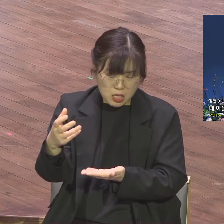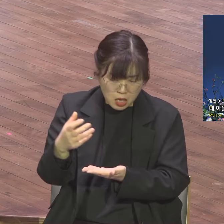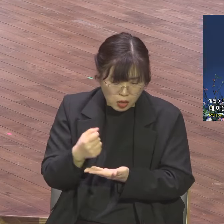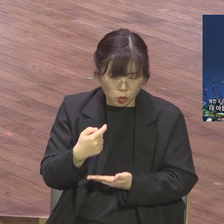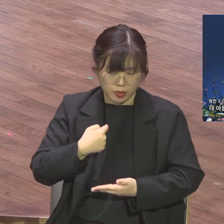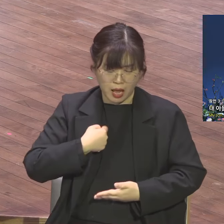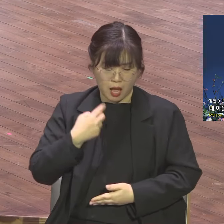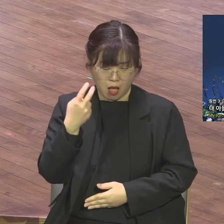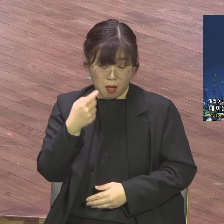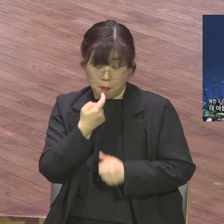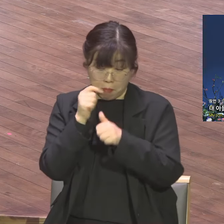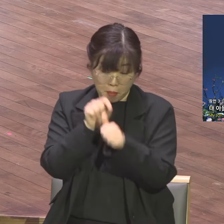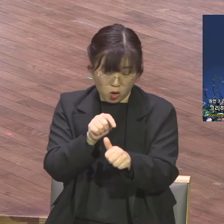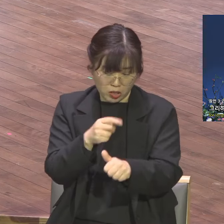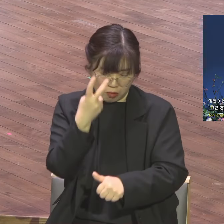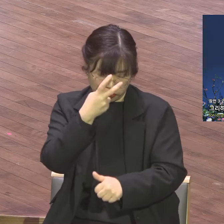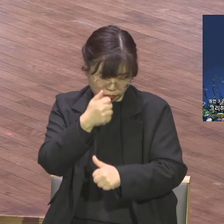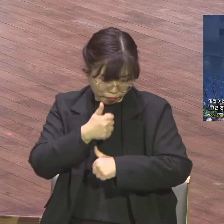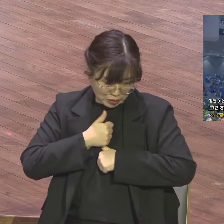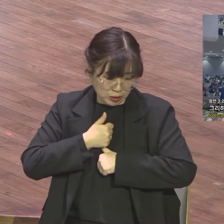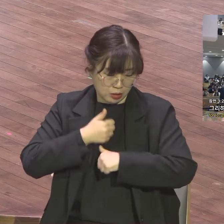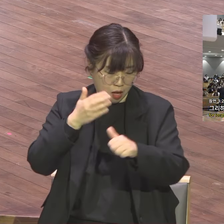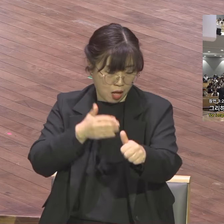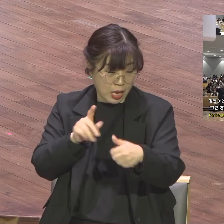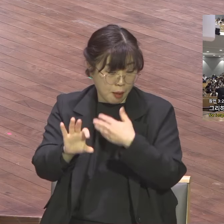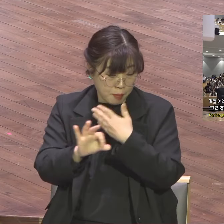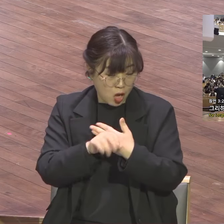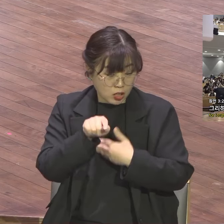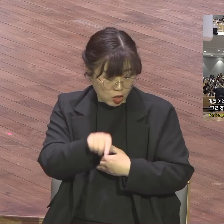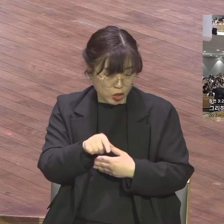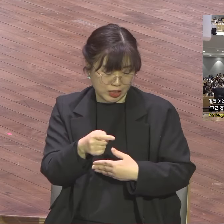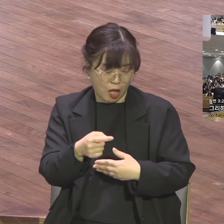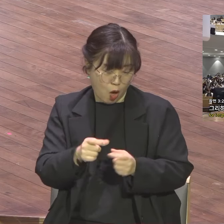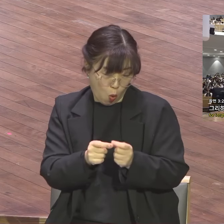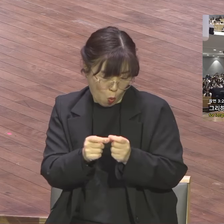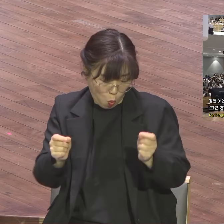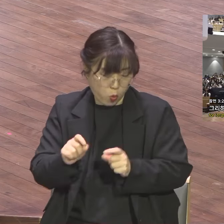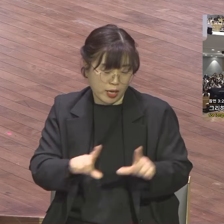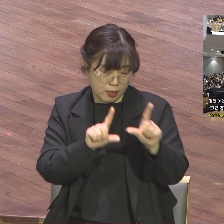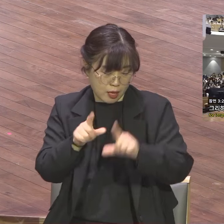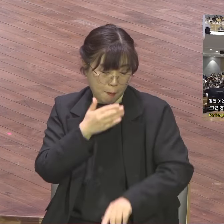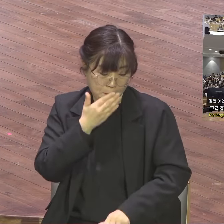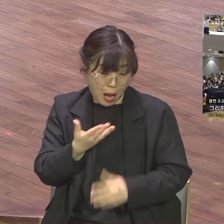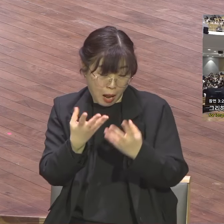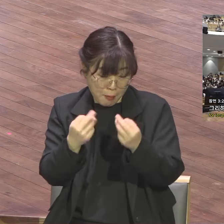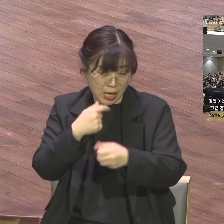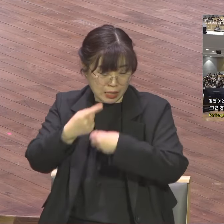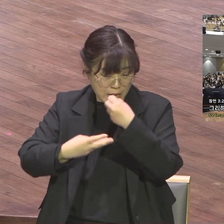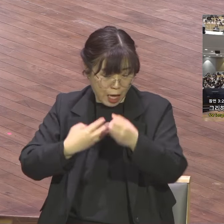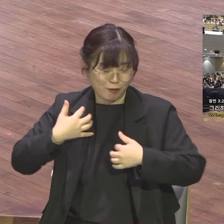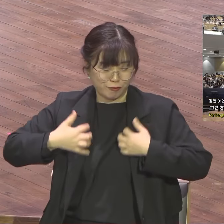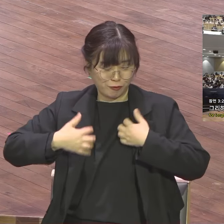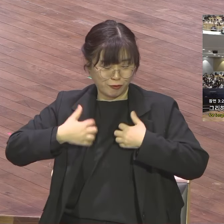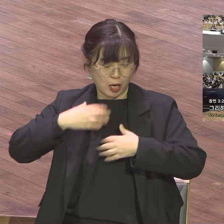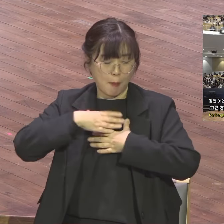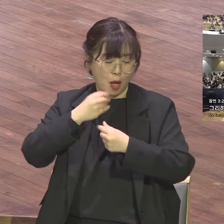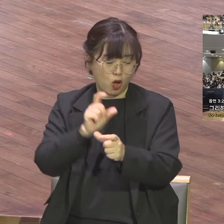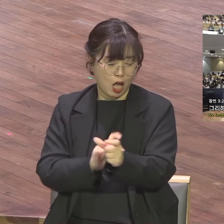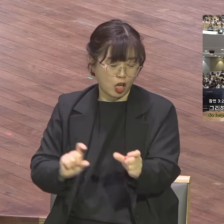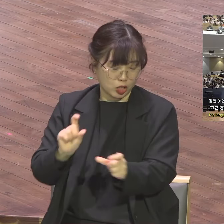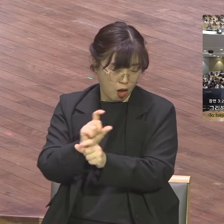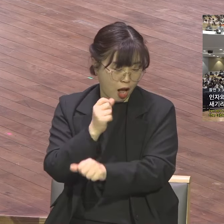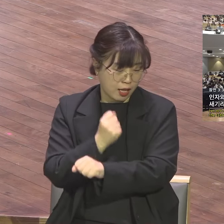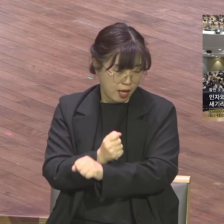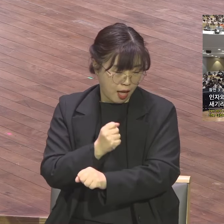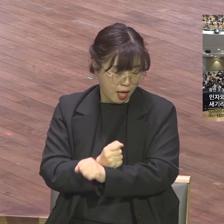마음으로 나의 명령을 지키라. 그리하면 그것이 내가 장수하여 많은 해를 누리게 하며 평강을